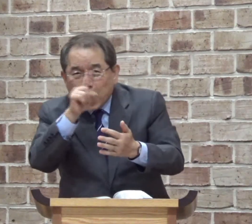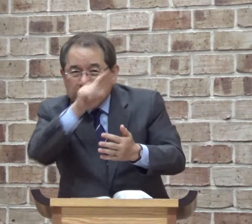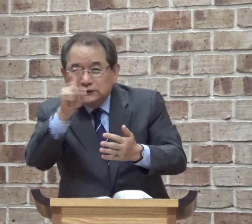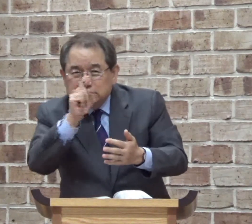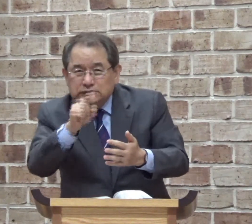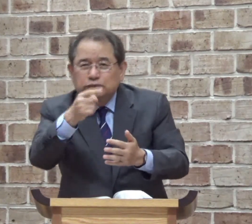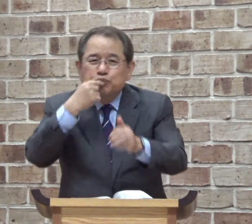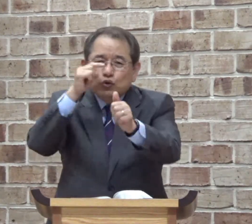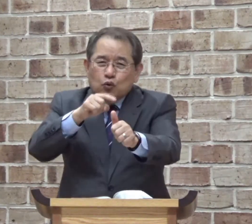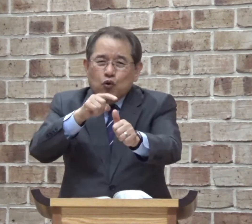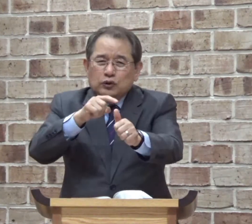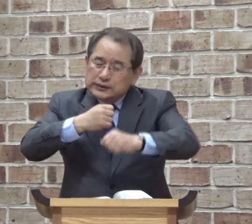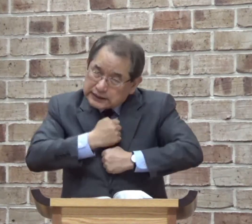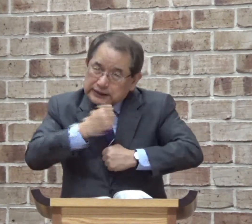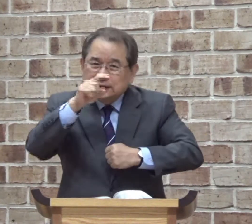하심이라.